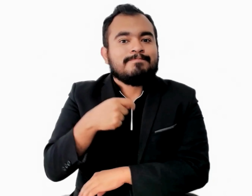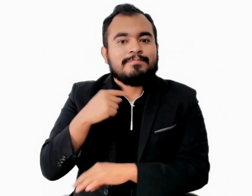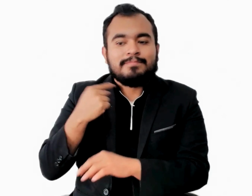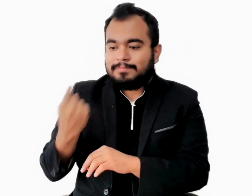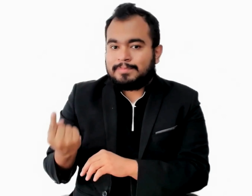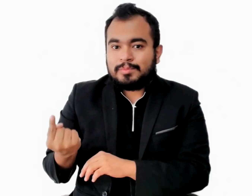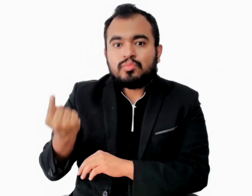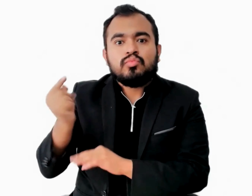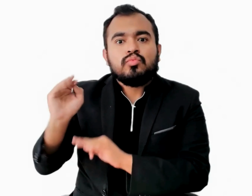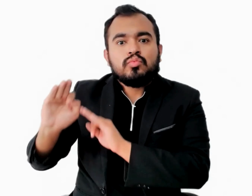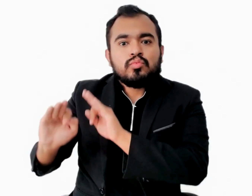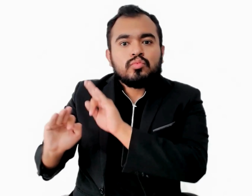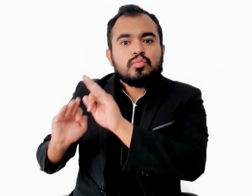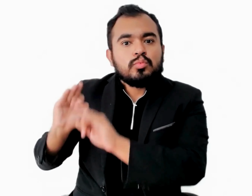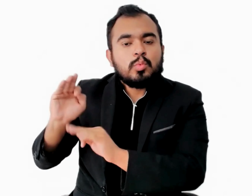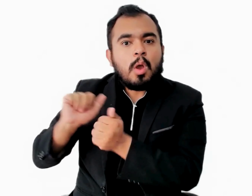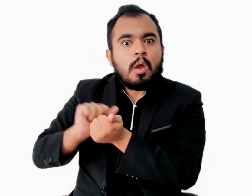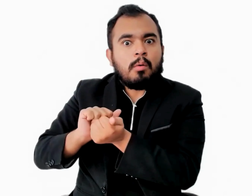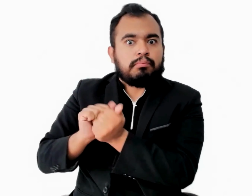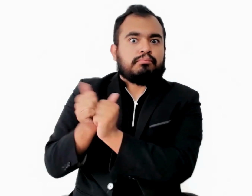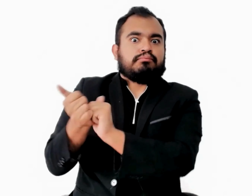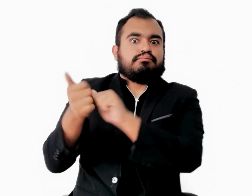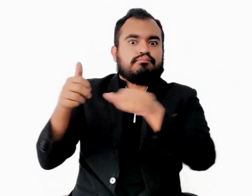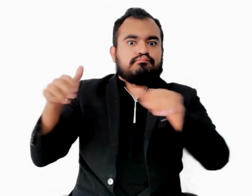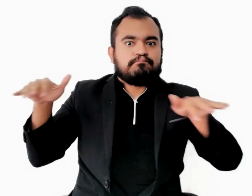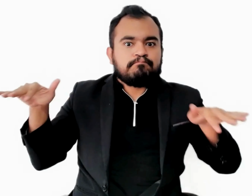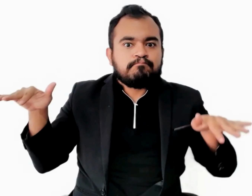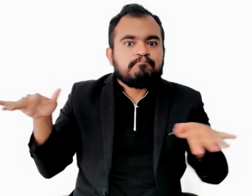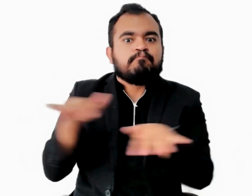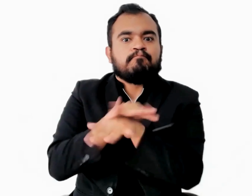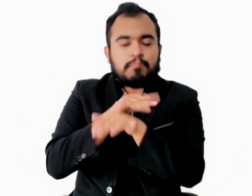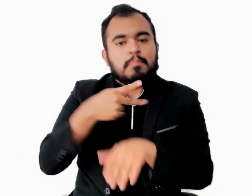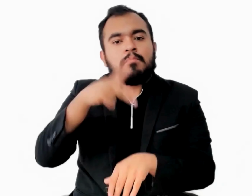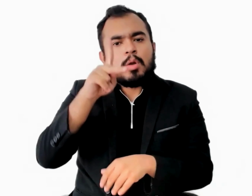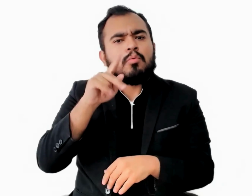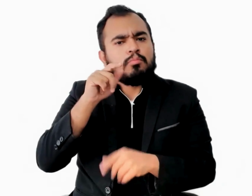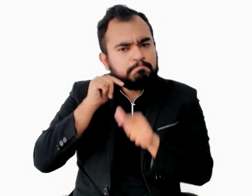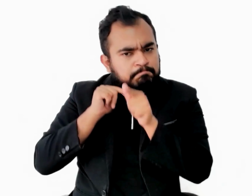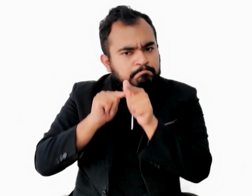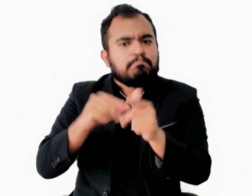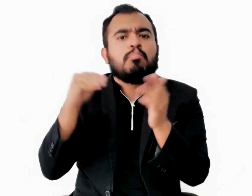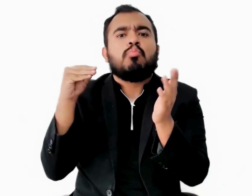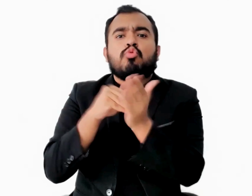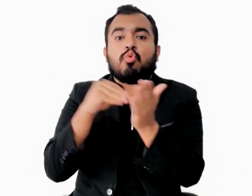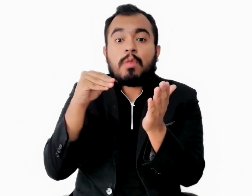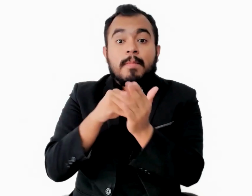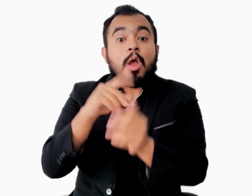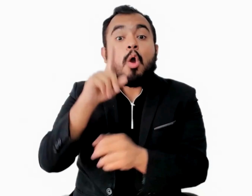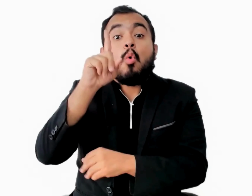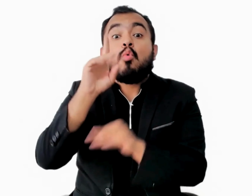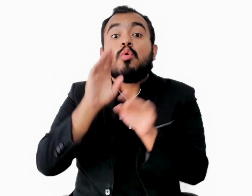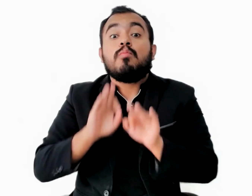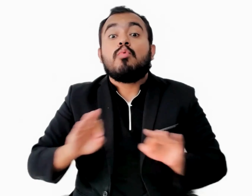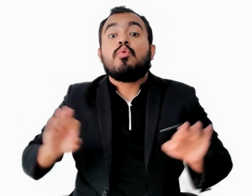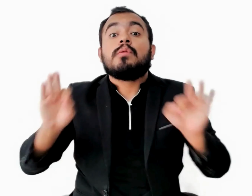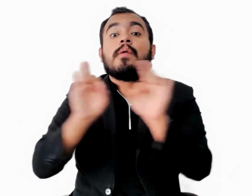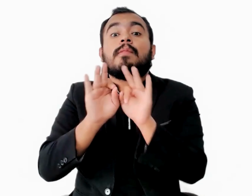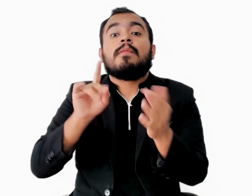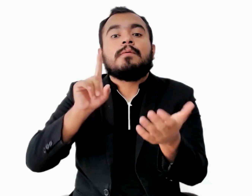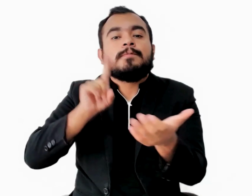la crianza, pues nos ha venido a revolucionar cosas, pero pues al final seguimos trabajando, ¿no? Y creo que el identificar